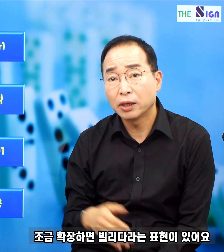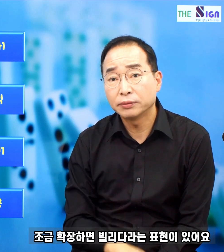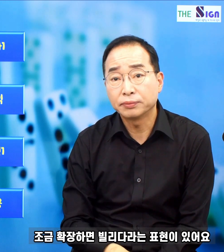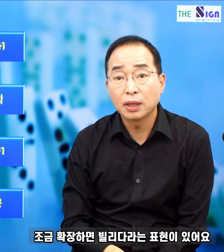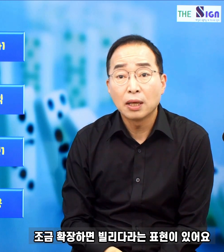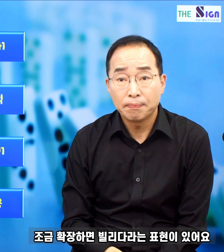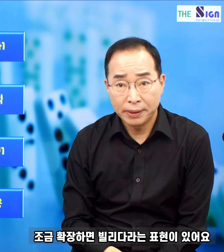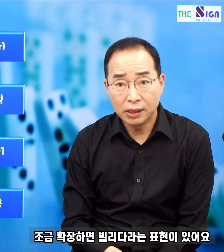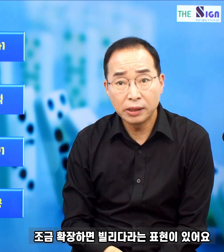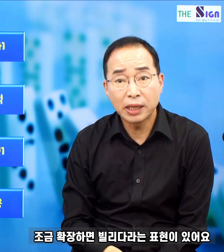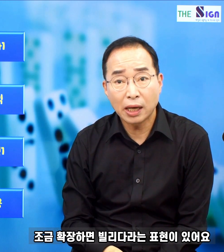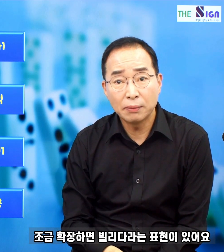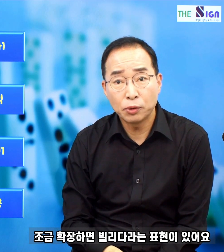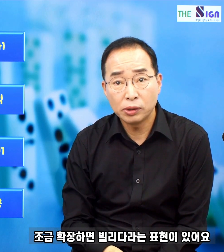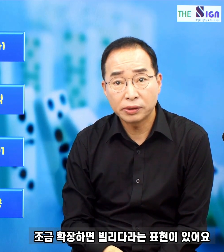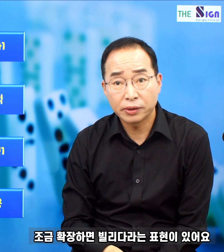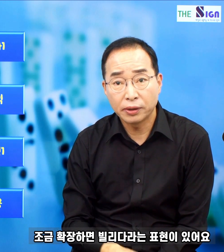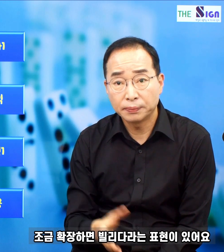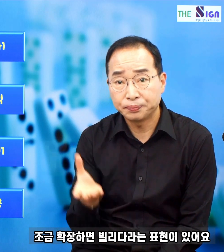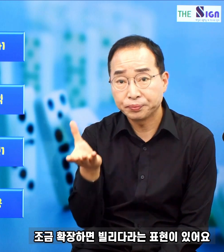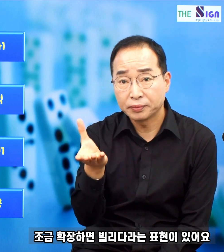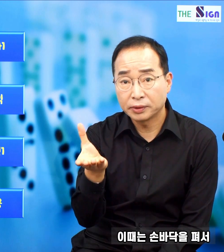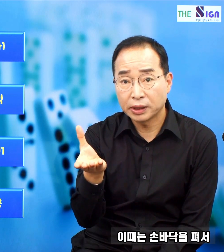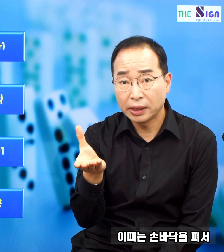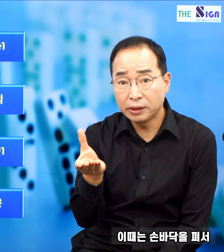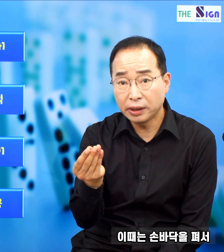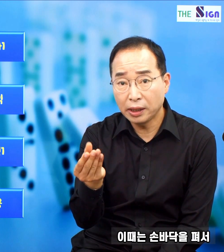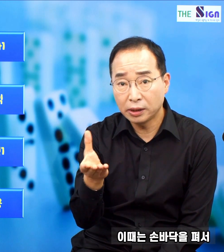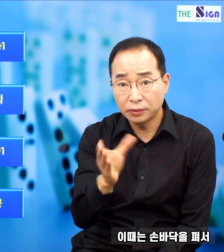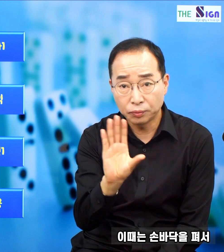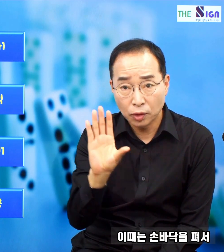확장하면 빌리다라는 표현이 있어요. 자, 이때는